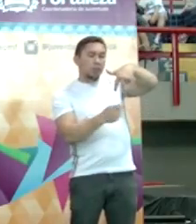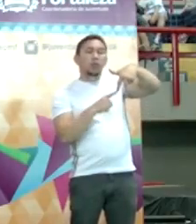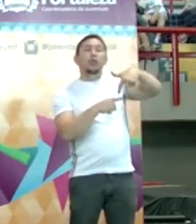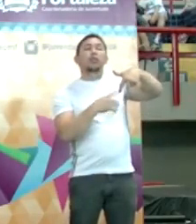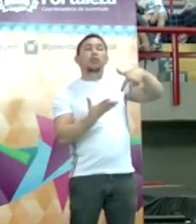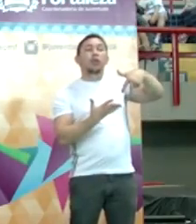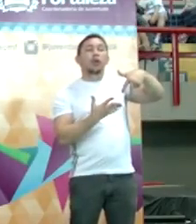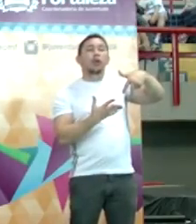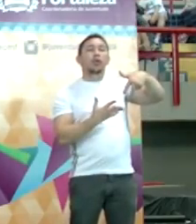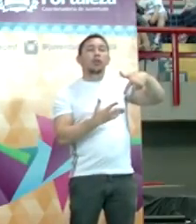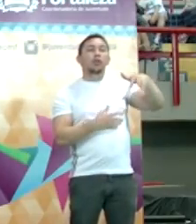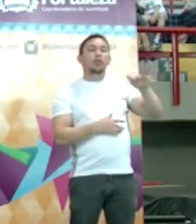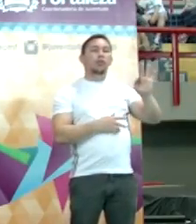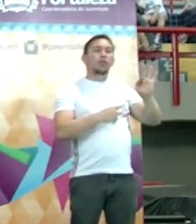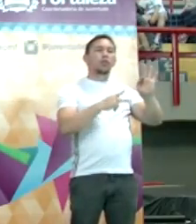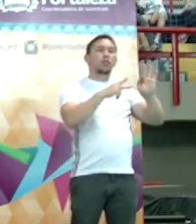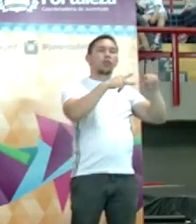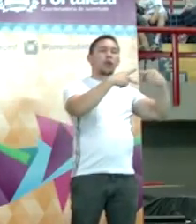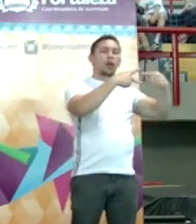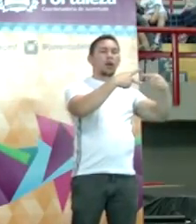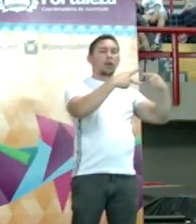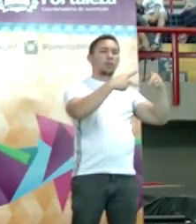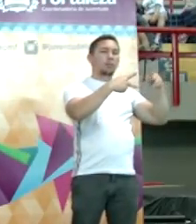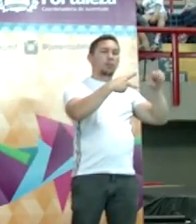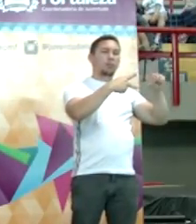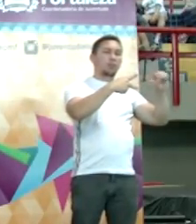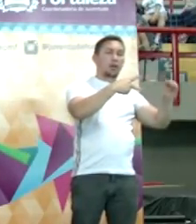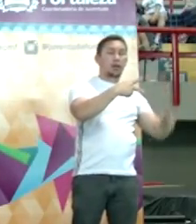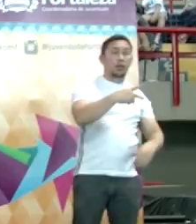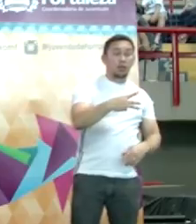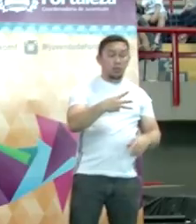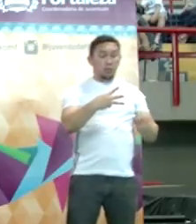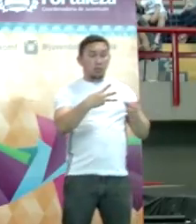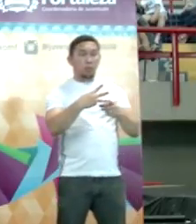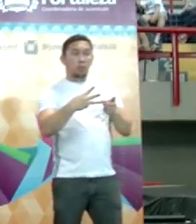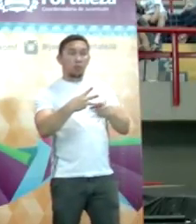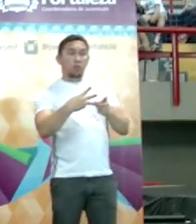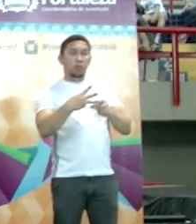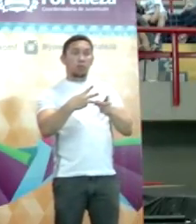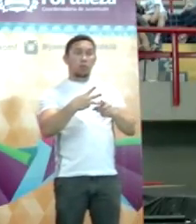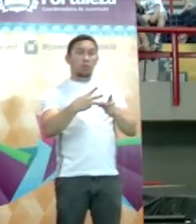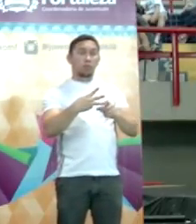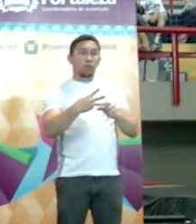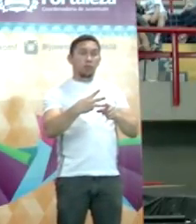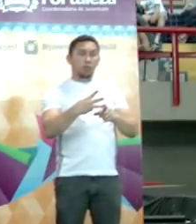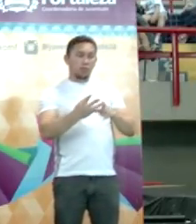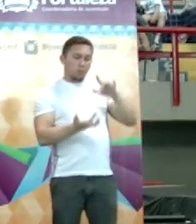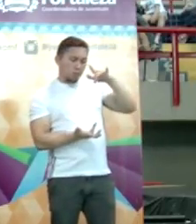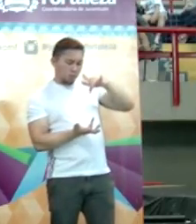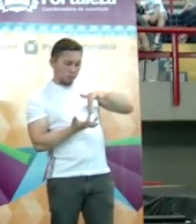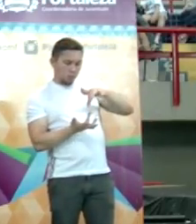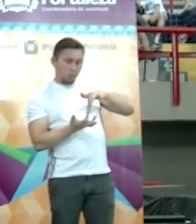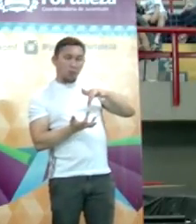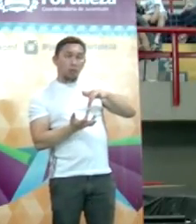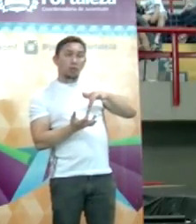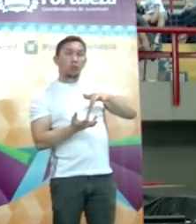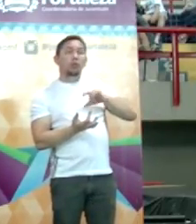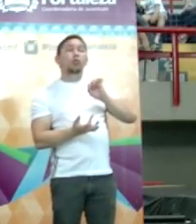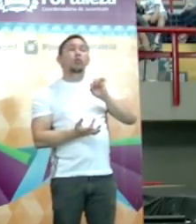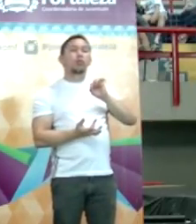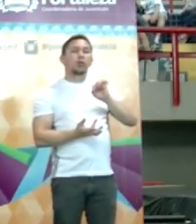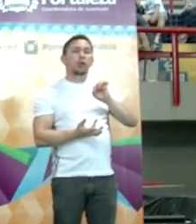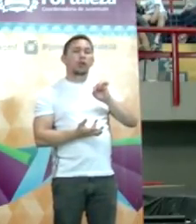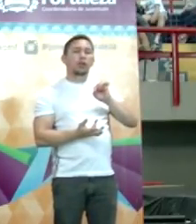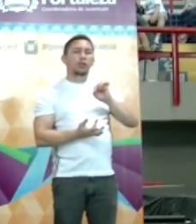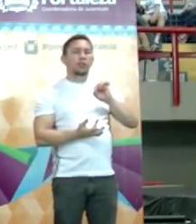sempre a Terra puxando a gente, vertical para baixo. E a força que nós temos quando entramos em contato com alguma coisa, chamada de